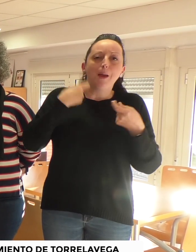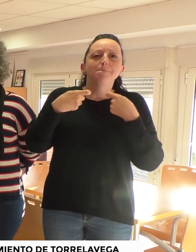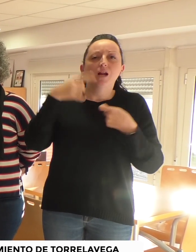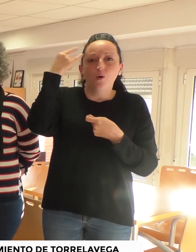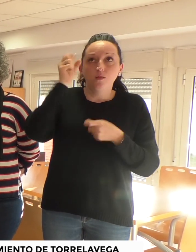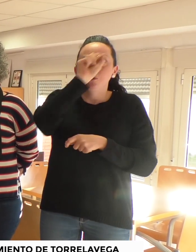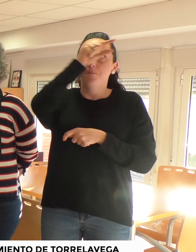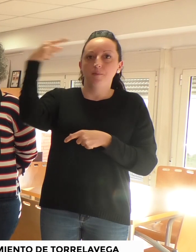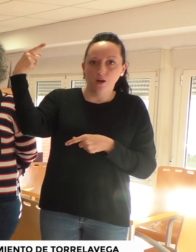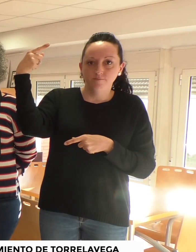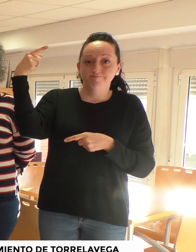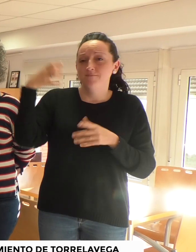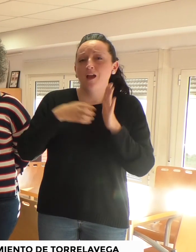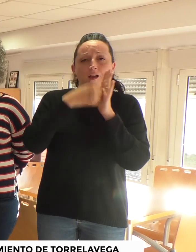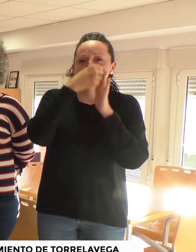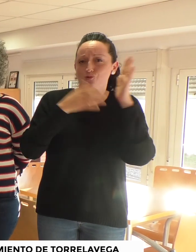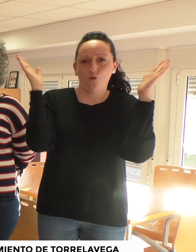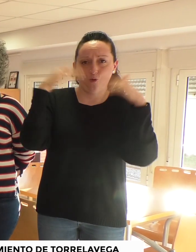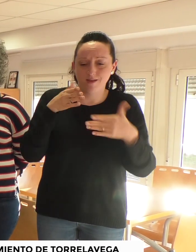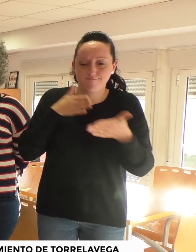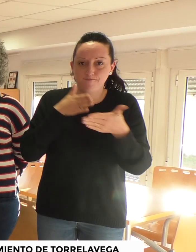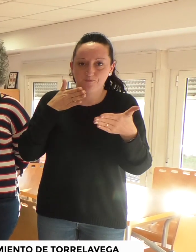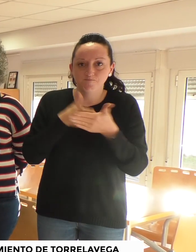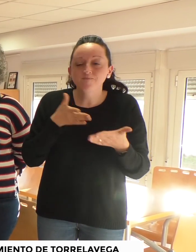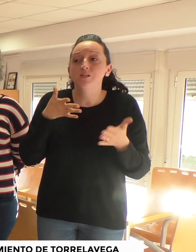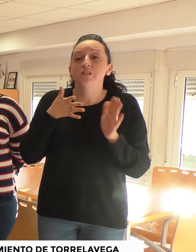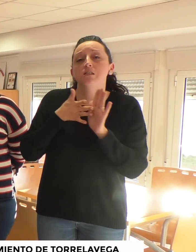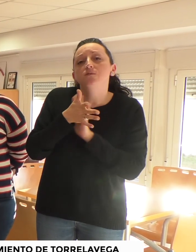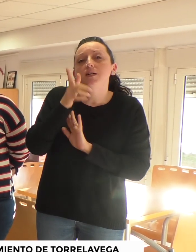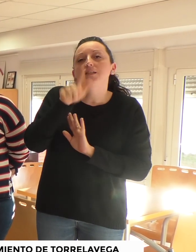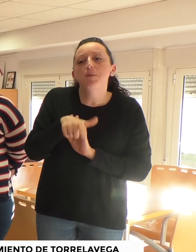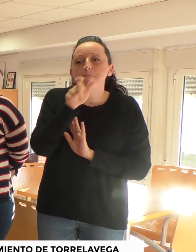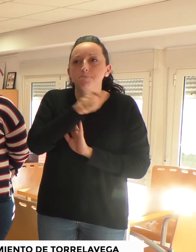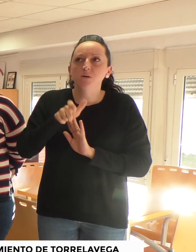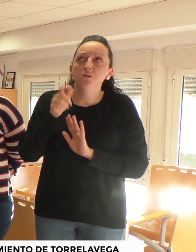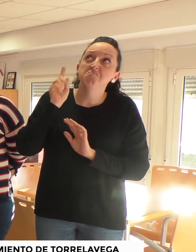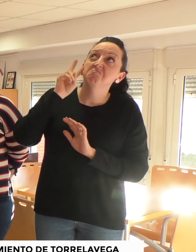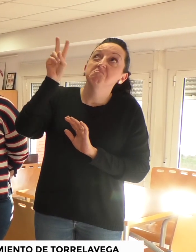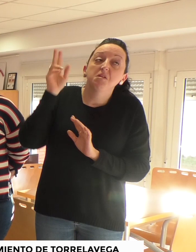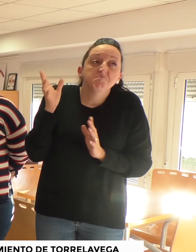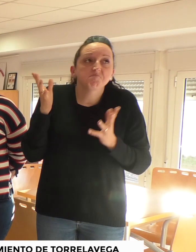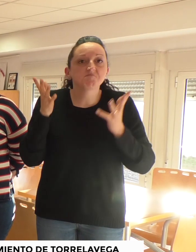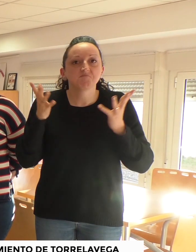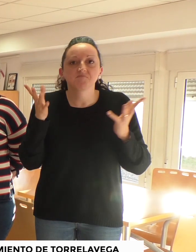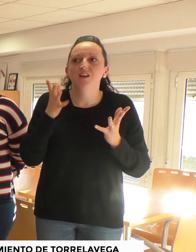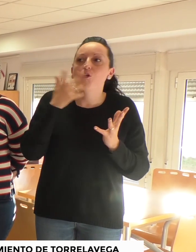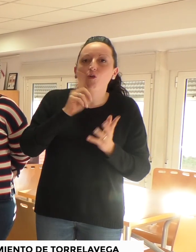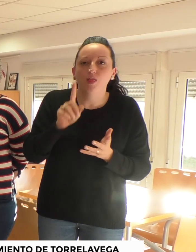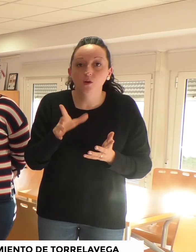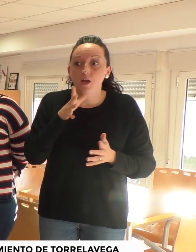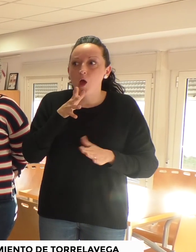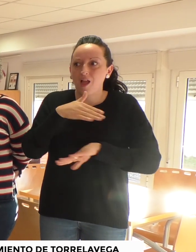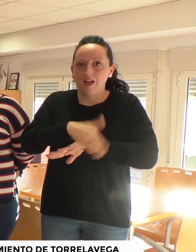primera planta, que encima no era accesible, eso hacía que quizás fuera más complicado conocer la asociación, mientras que ahora, al estar a pie de